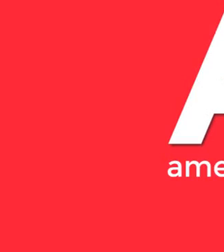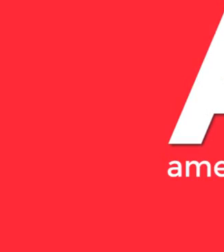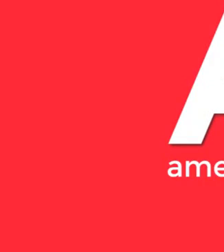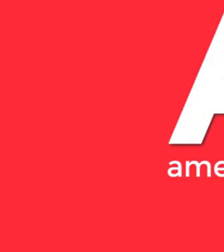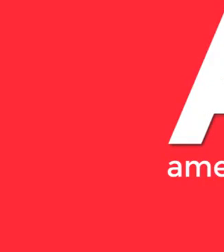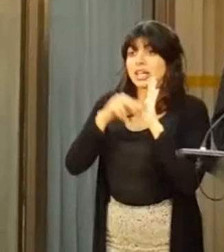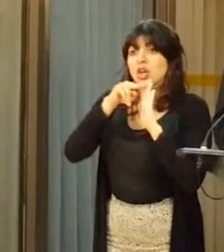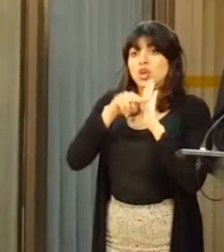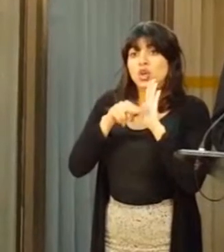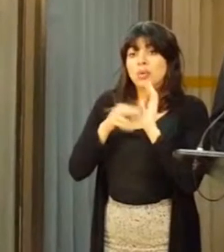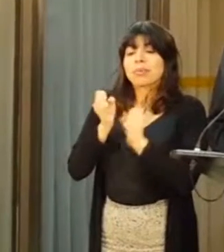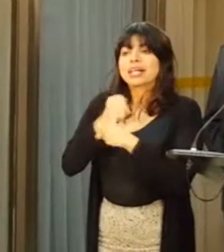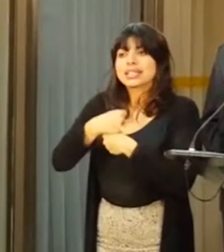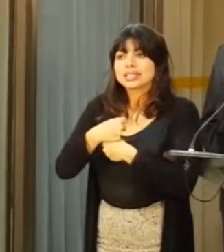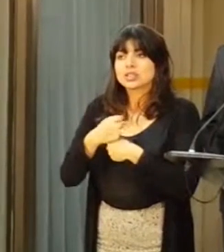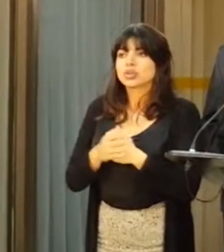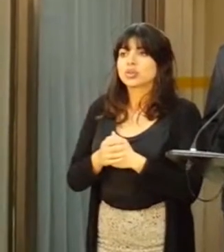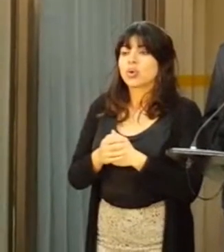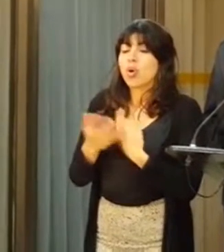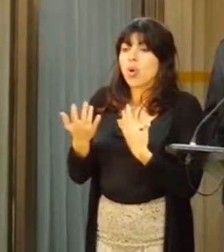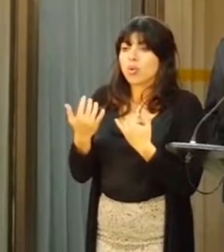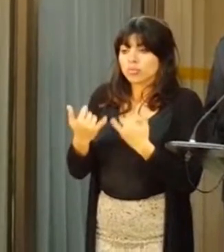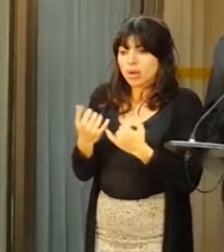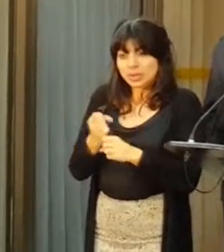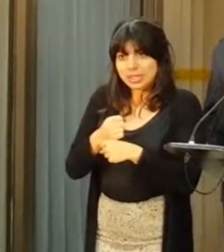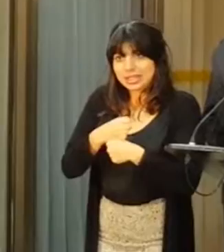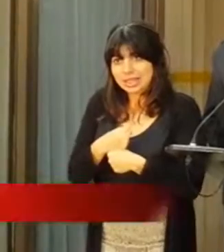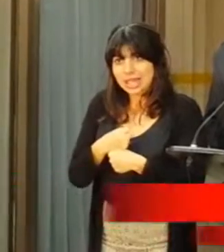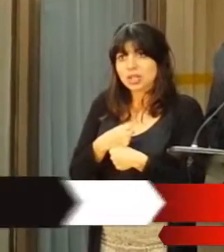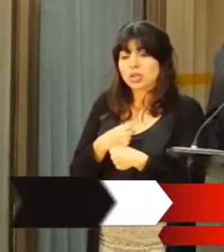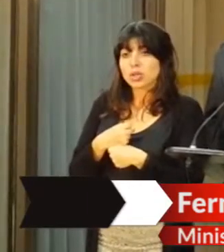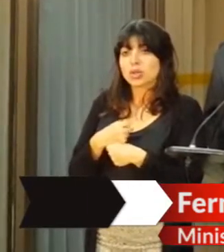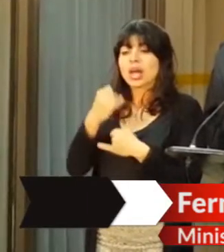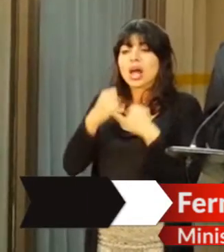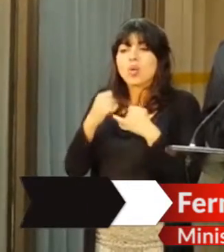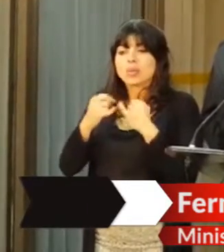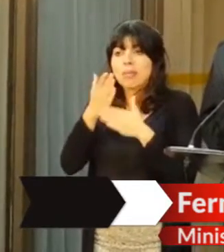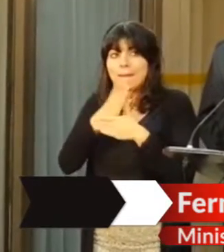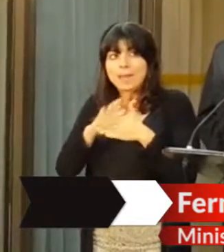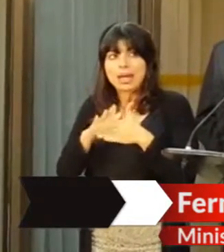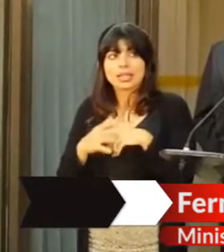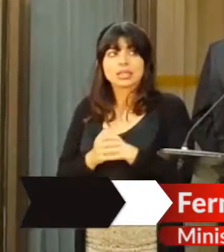Esta norma ha sido elaborada o está siendo elaborada y se encuentra en última fase de